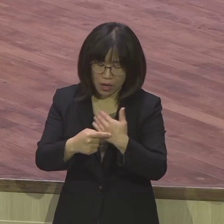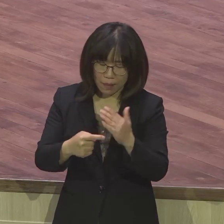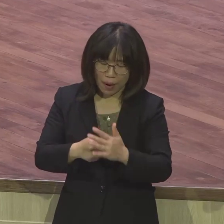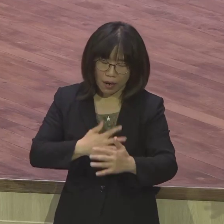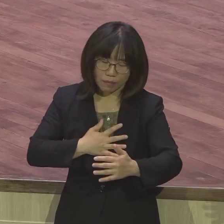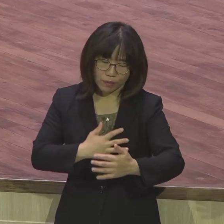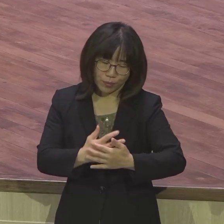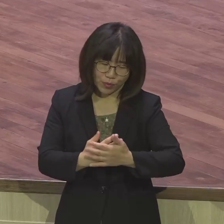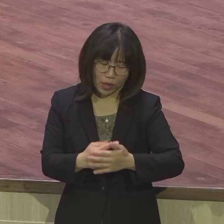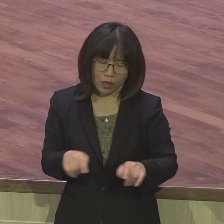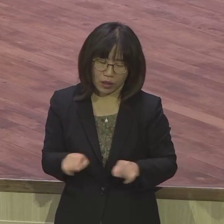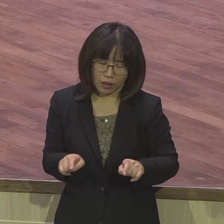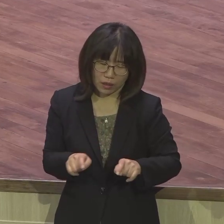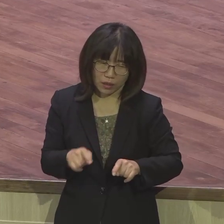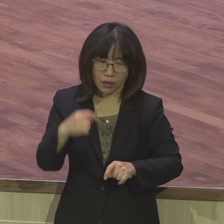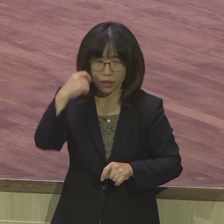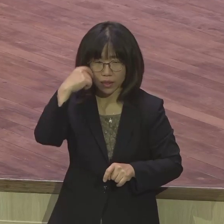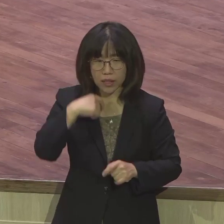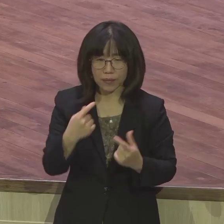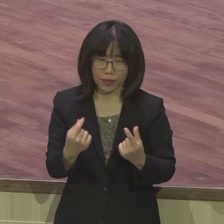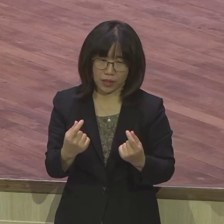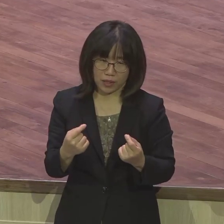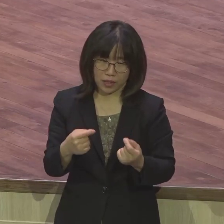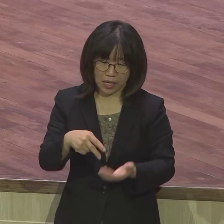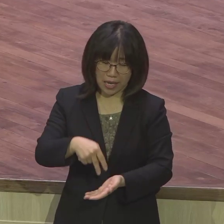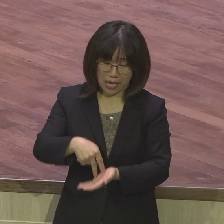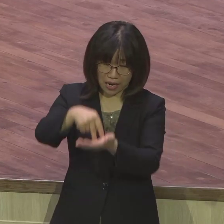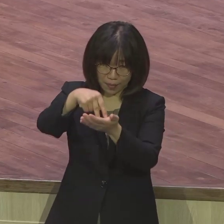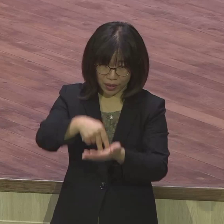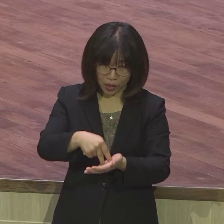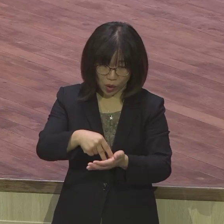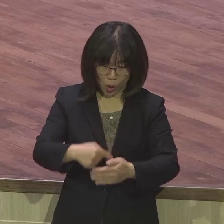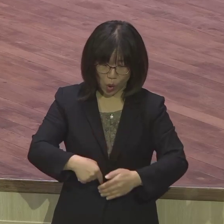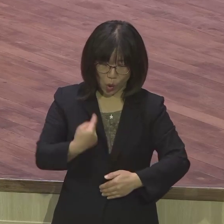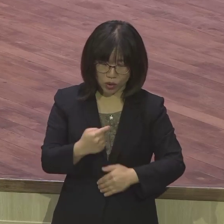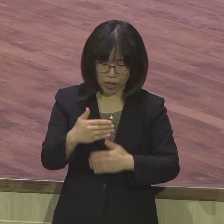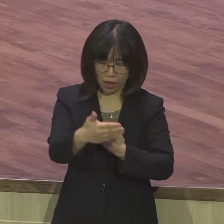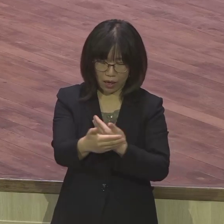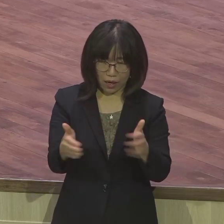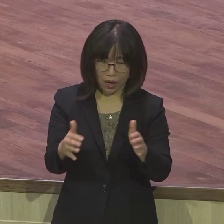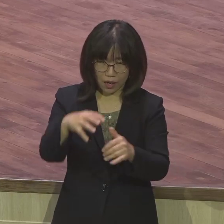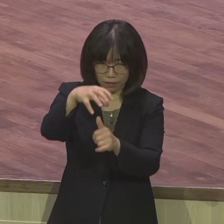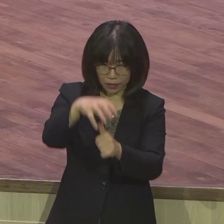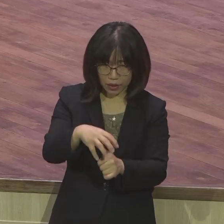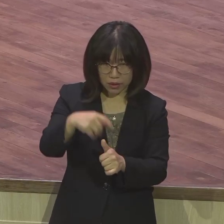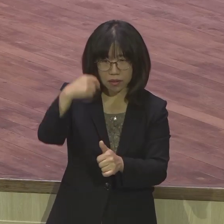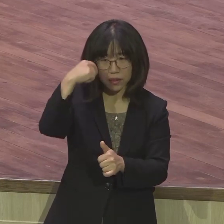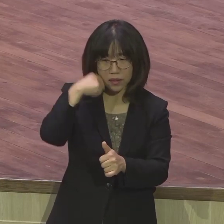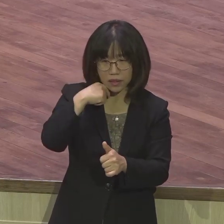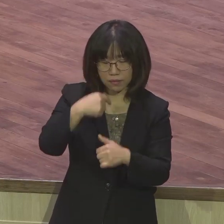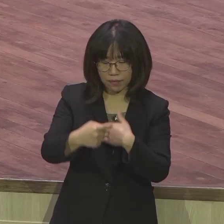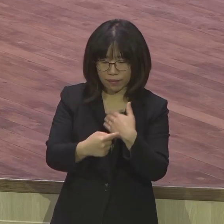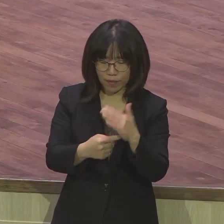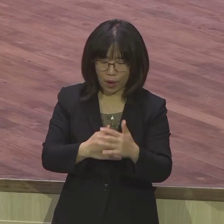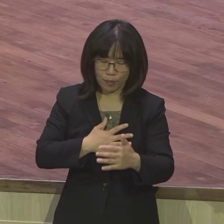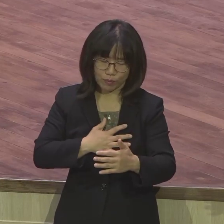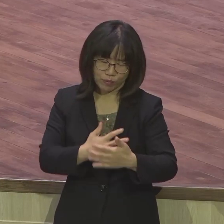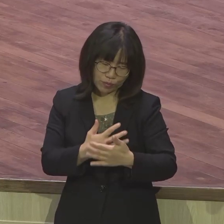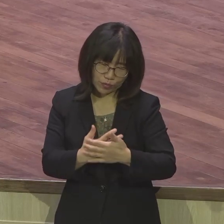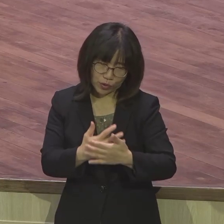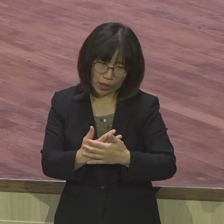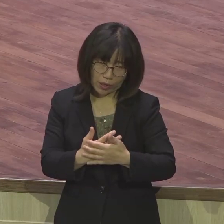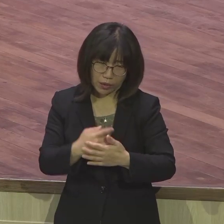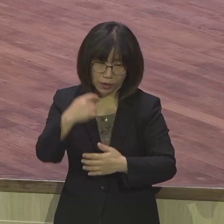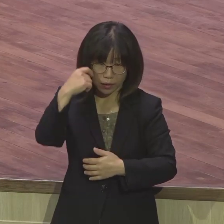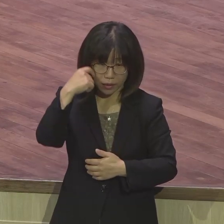공포에 마치 엘리베이터에 사람이 갇혀가지고 아이가 어찌할 바를 모르는 그 불안한, 그 혼미한